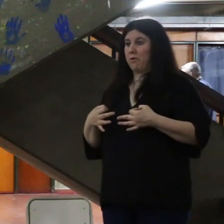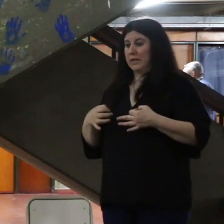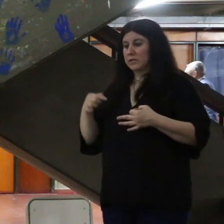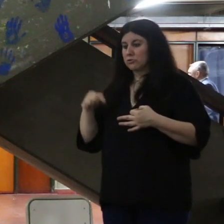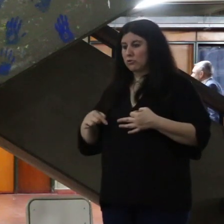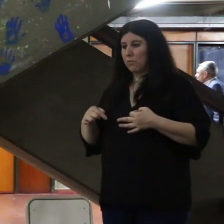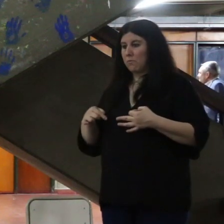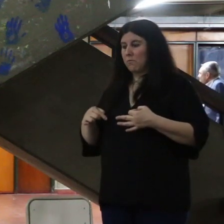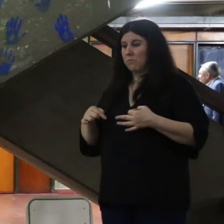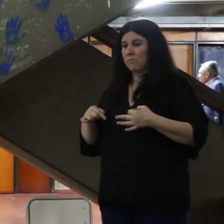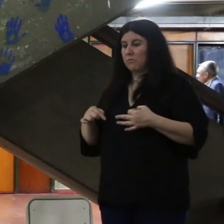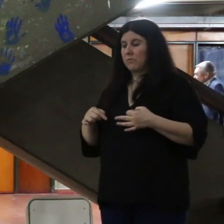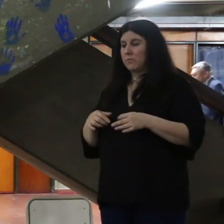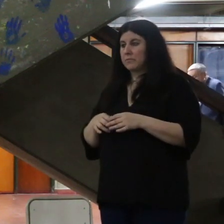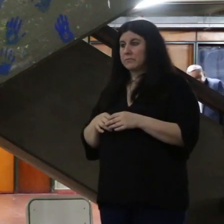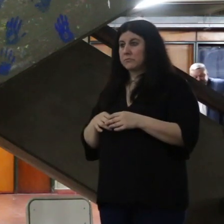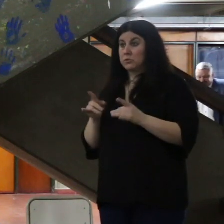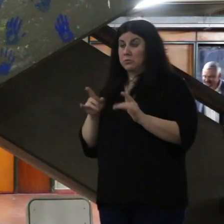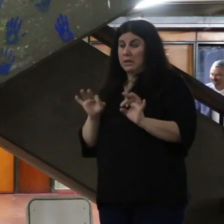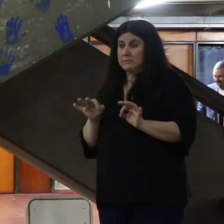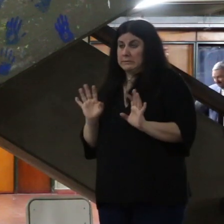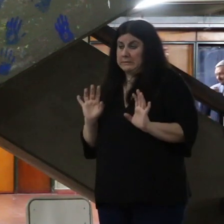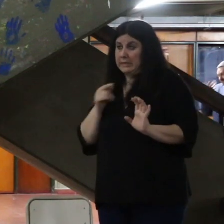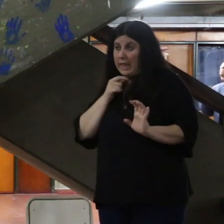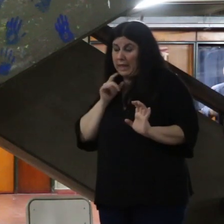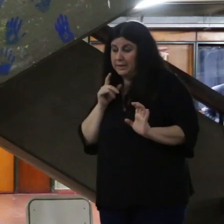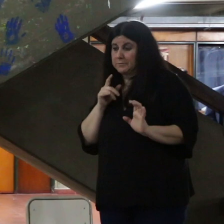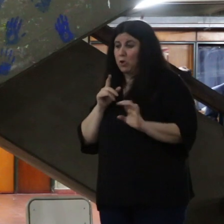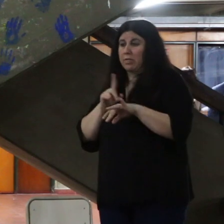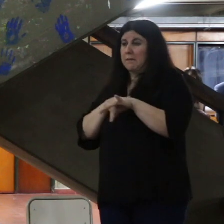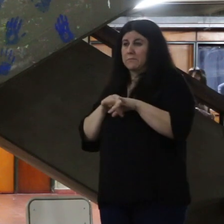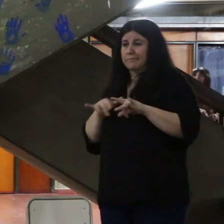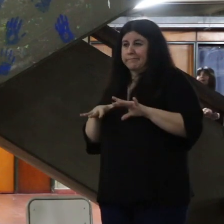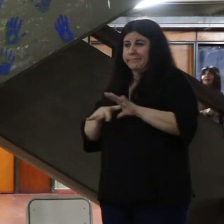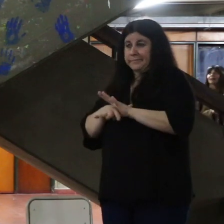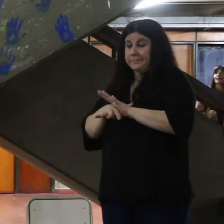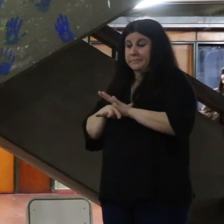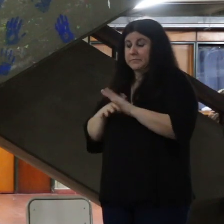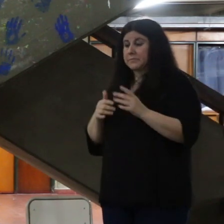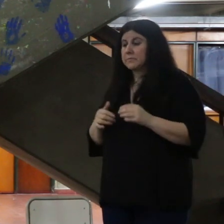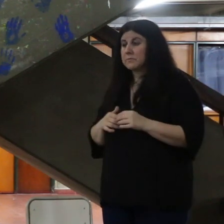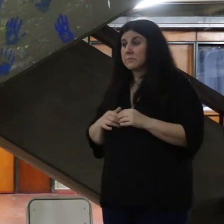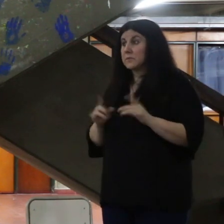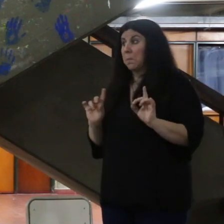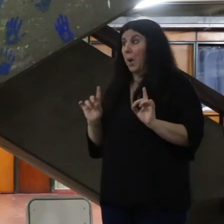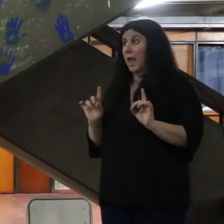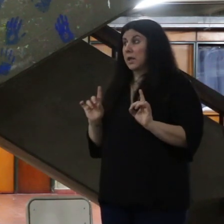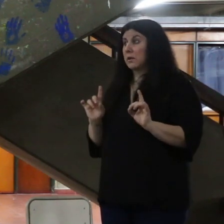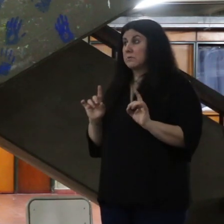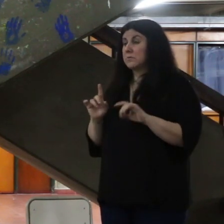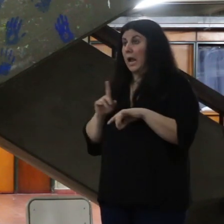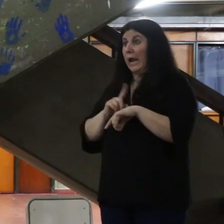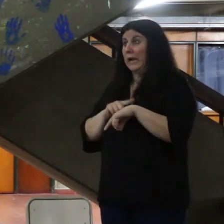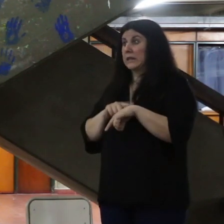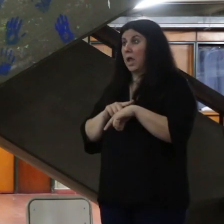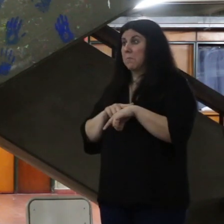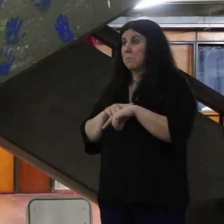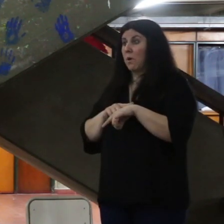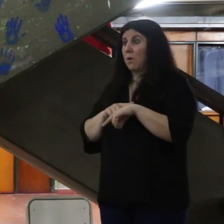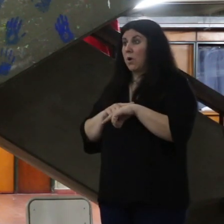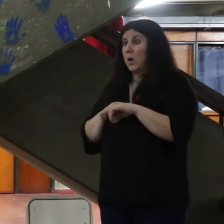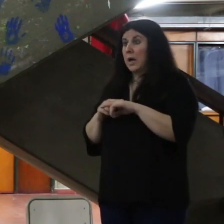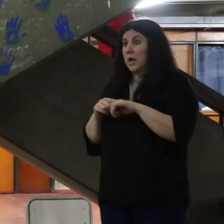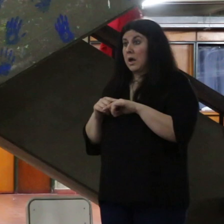oportuno, si ustedes quieren, ¿sí?, que a lo mejor no vuelve a ser en